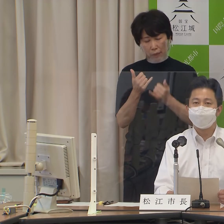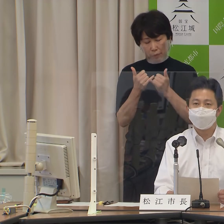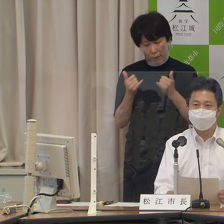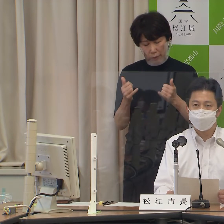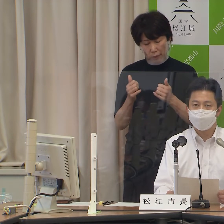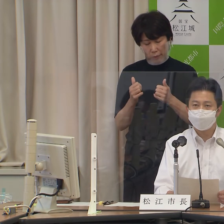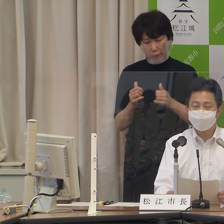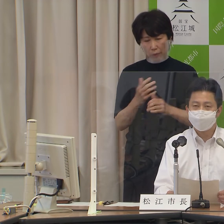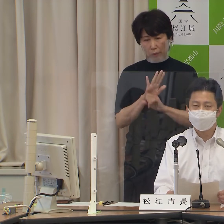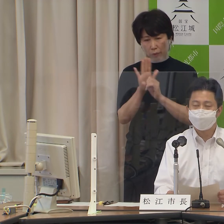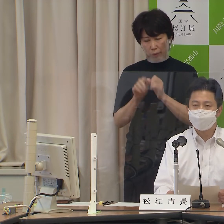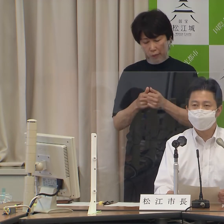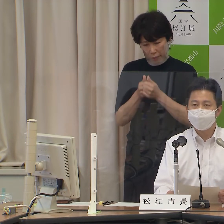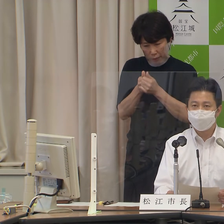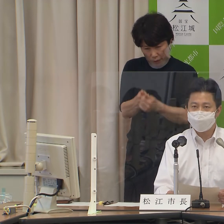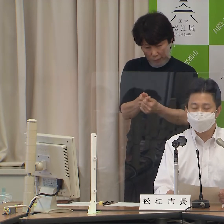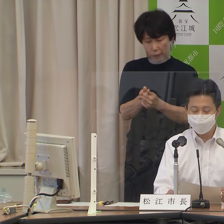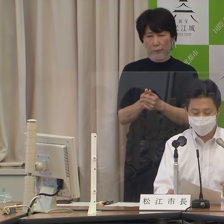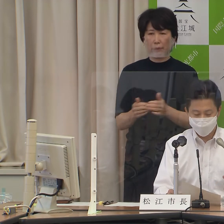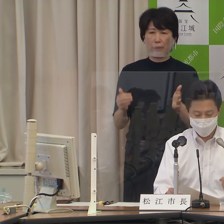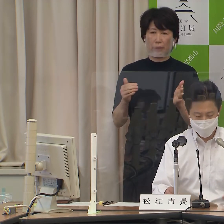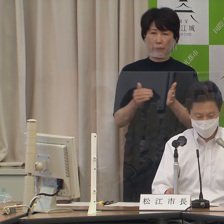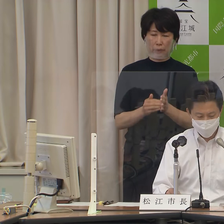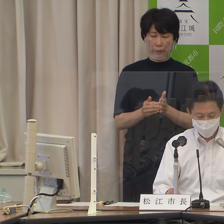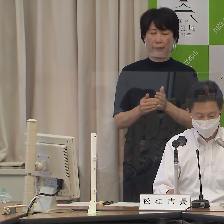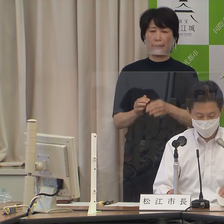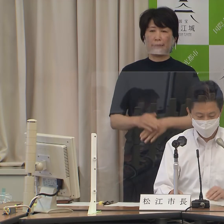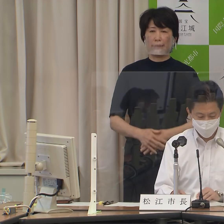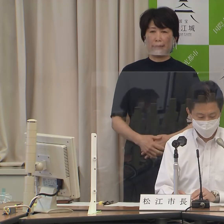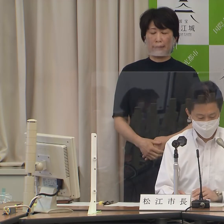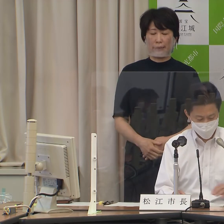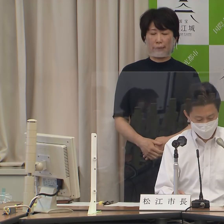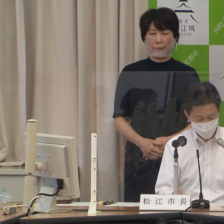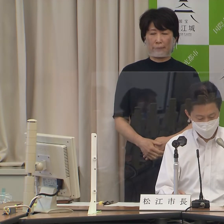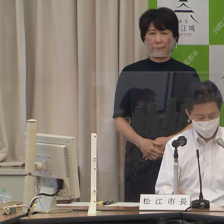ち勝ってまいりましょう。以上です。